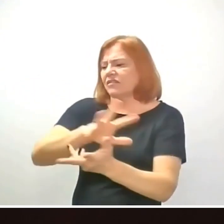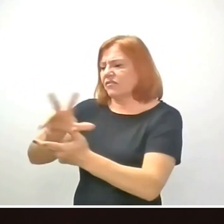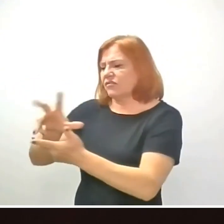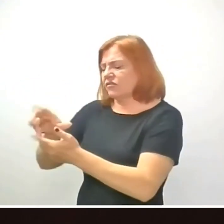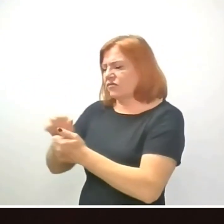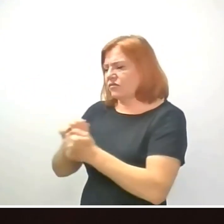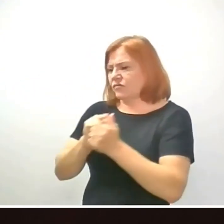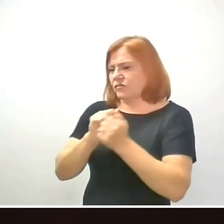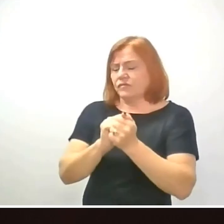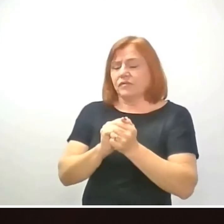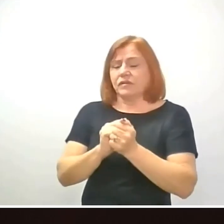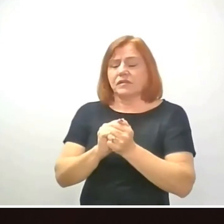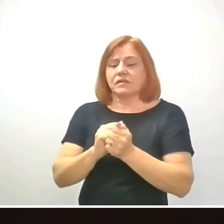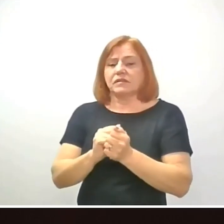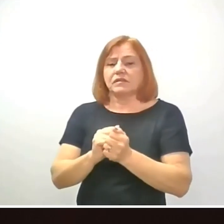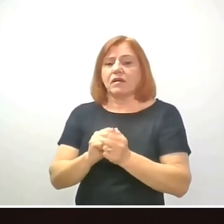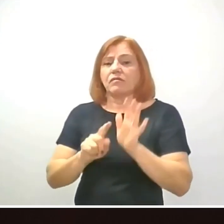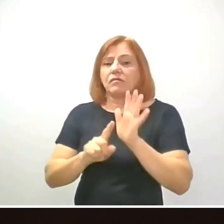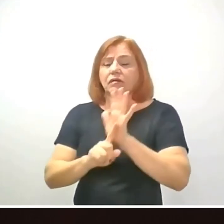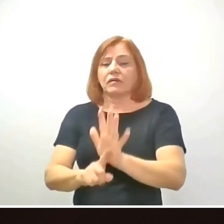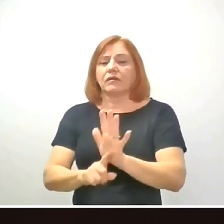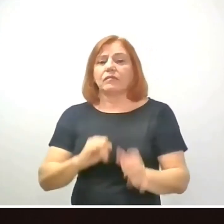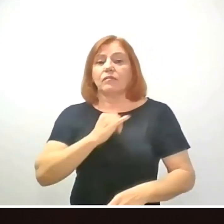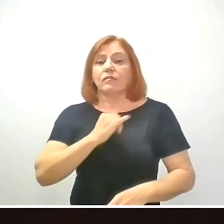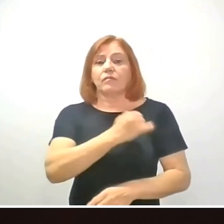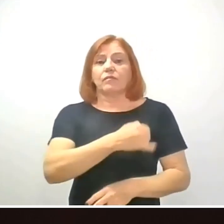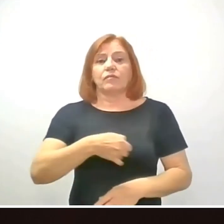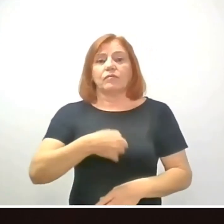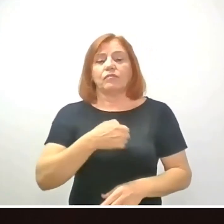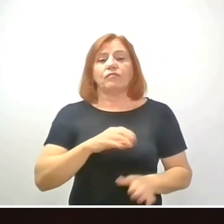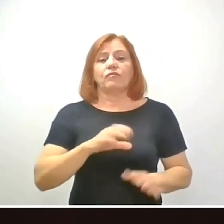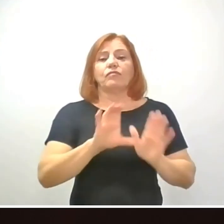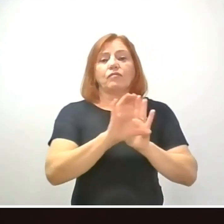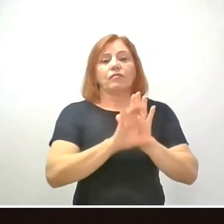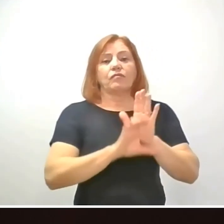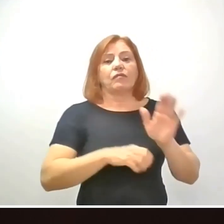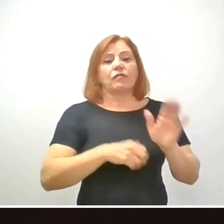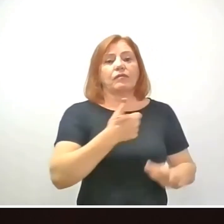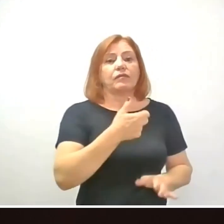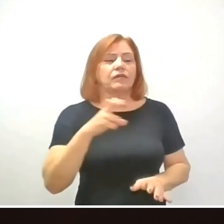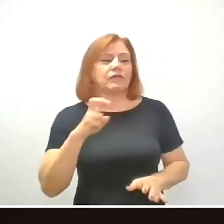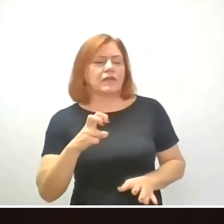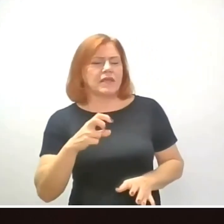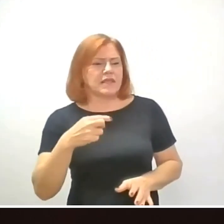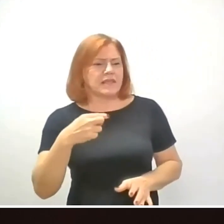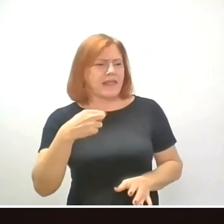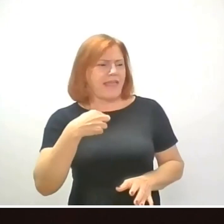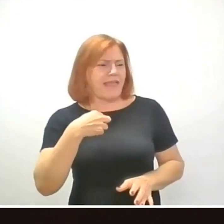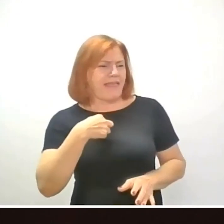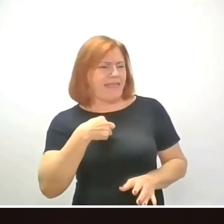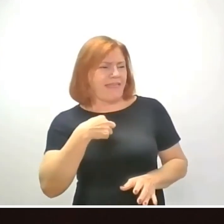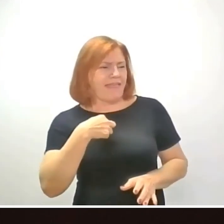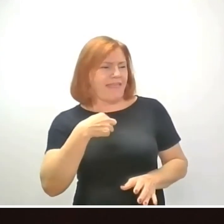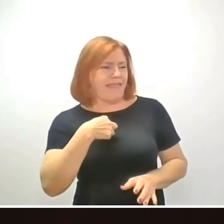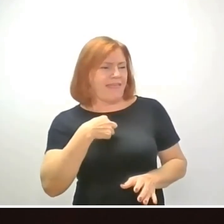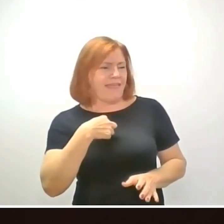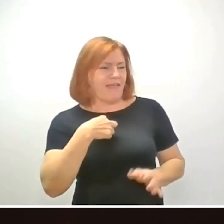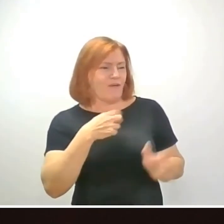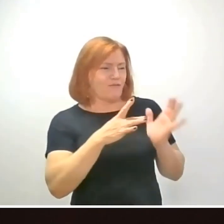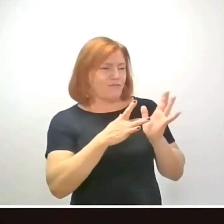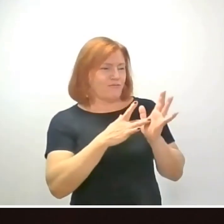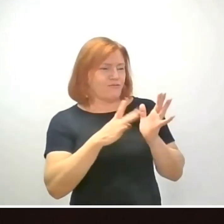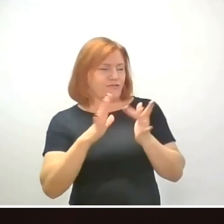15. Dá uma olhada, capítulo 15. Eu sou a videira verdadeira, e o meu Pai é